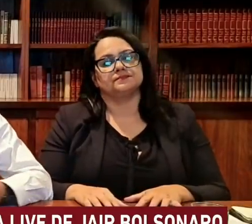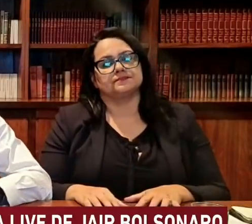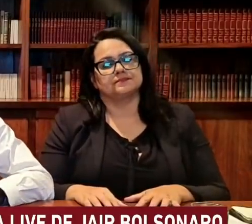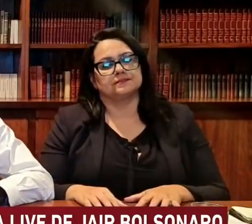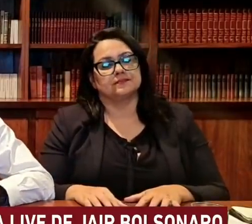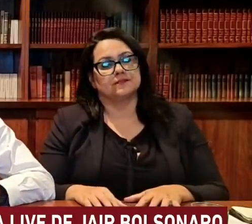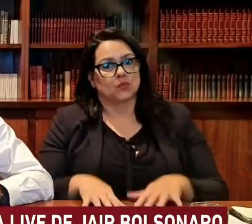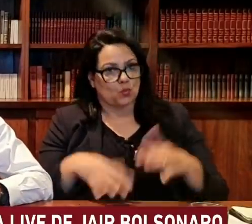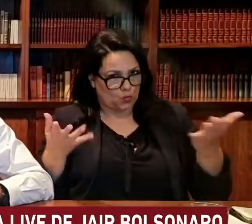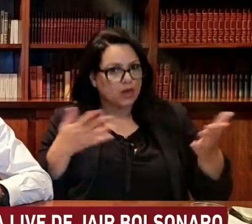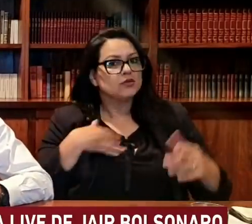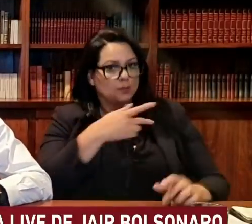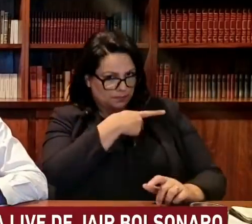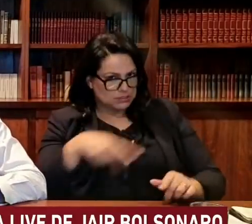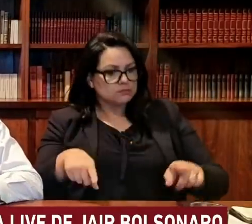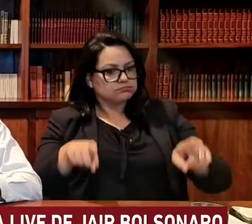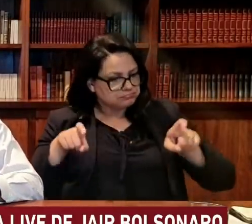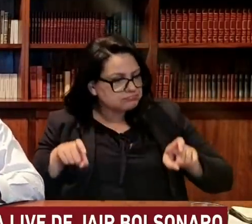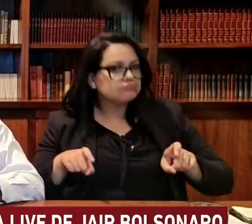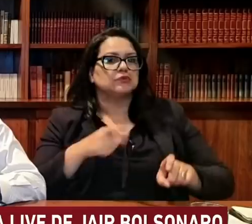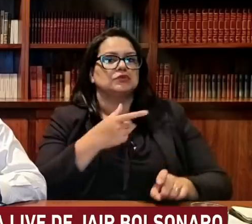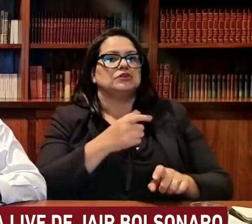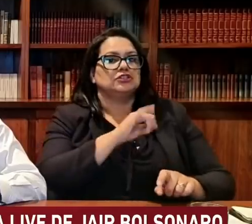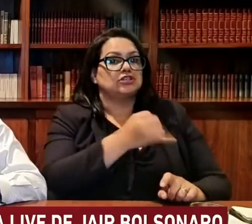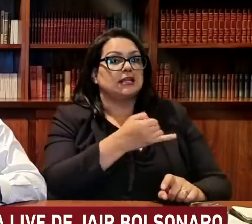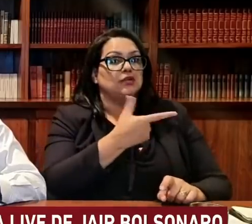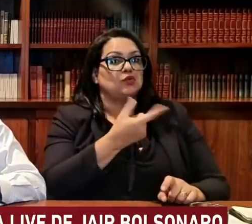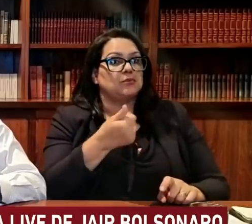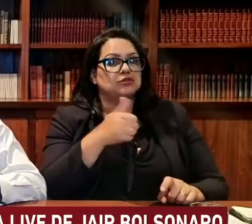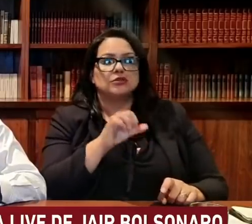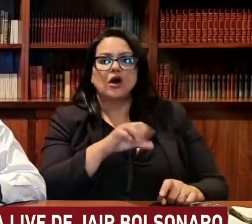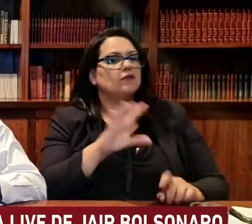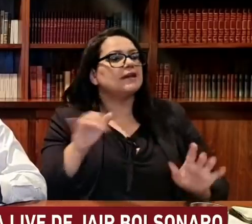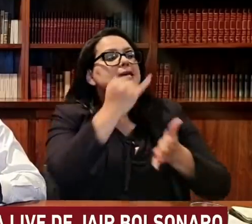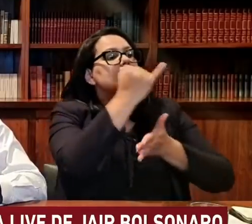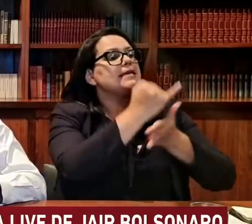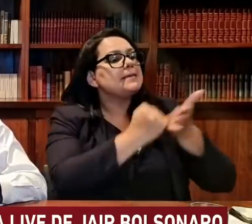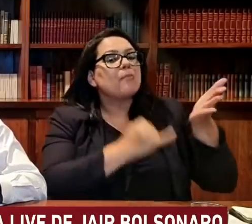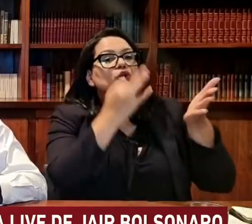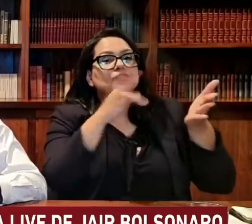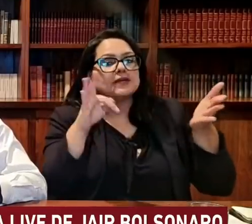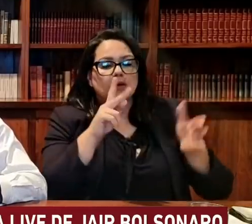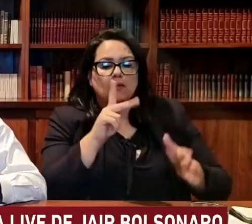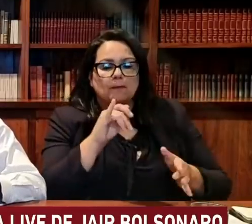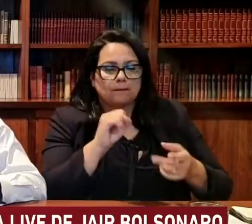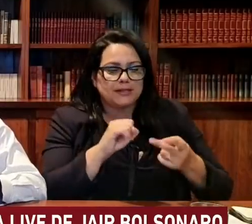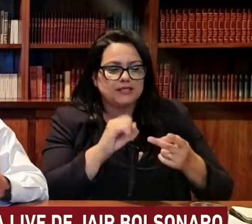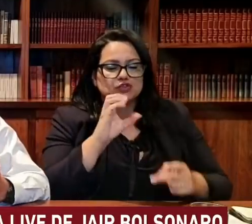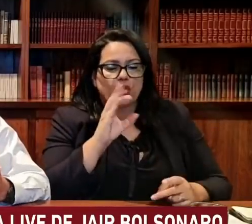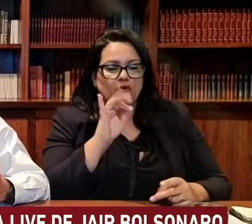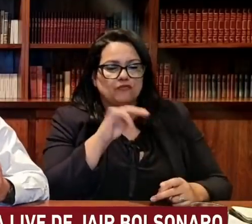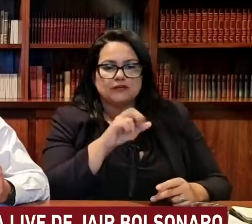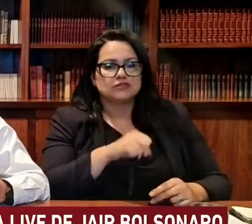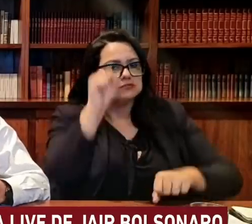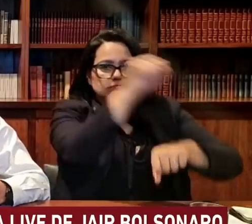quando eu assumi em janeiro de 2019, eu congelei os impostos federais, que é o PIS que eu fiz, né, dos